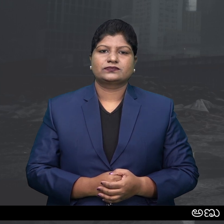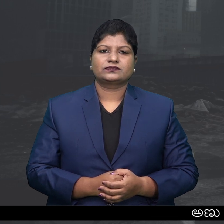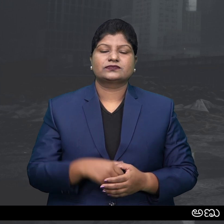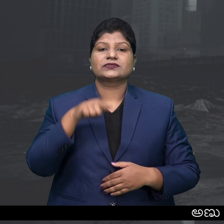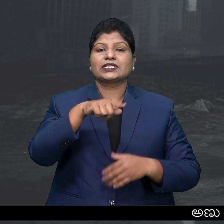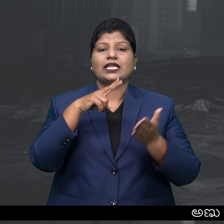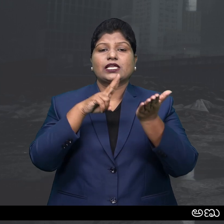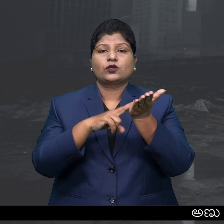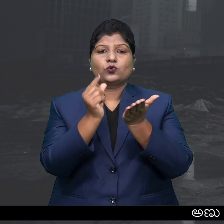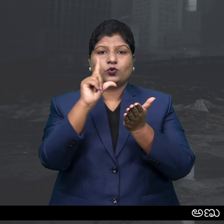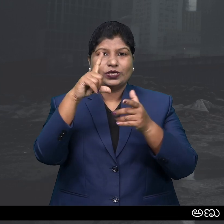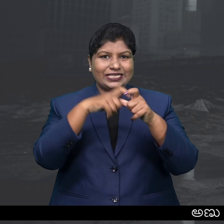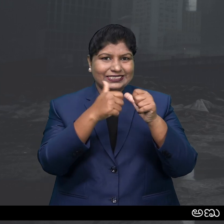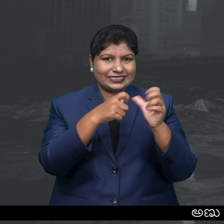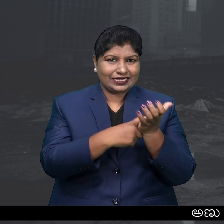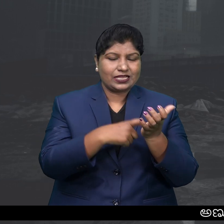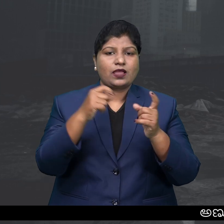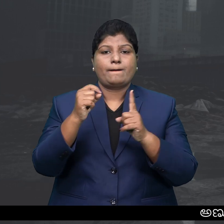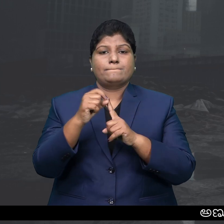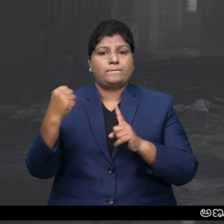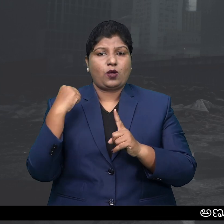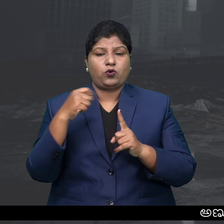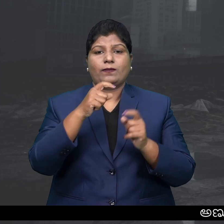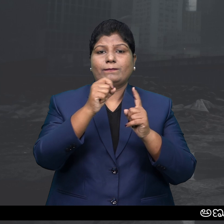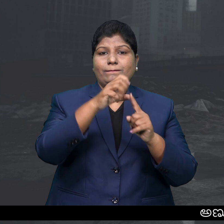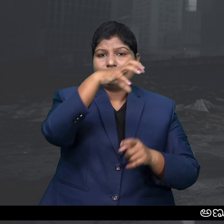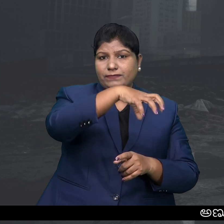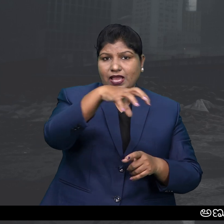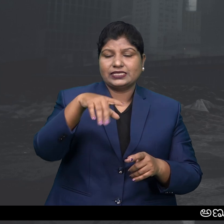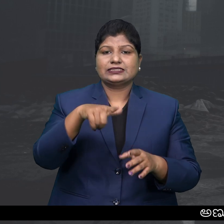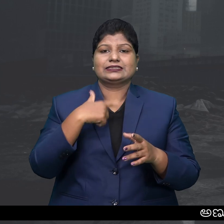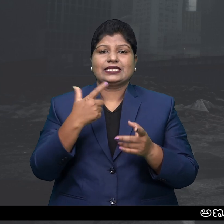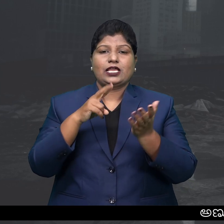అణు విద్యుత్ ప్లాంట్లు, అణు ఆయుధాలు,